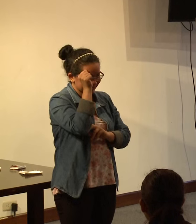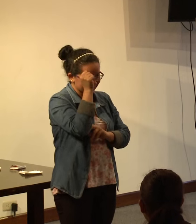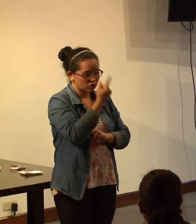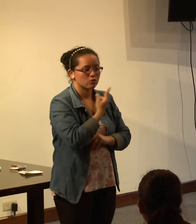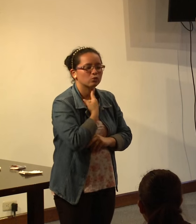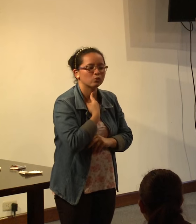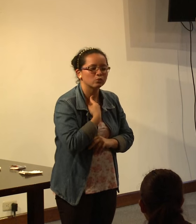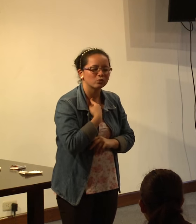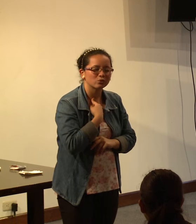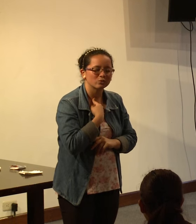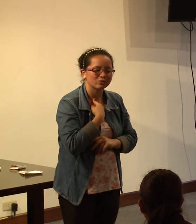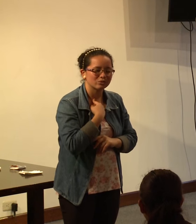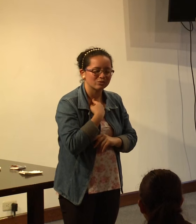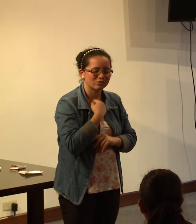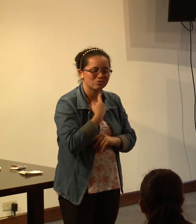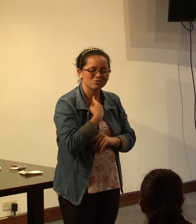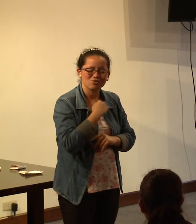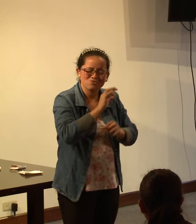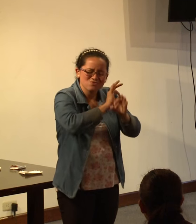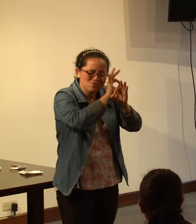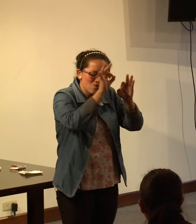gusto? No la saquen de ahí, dilo.